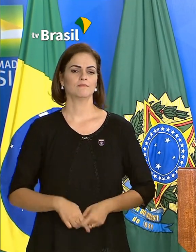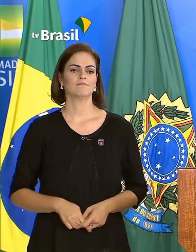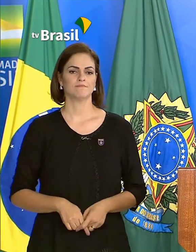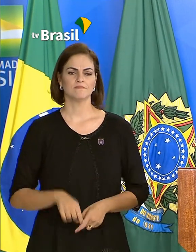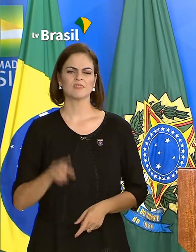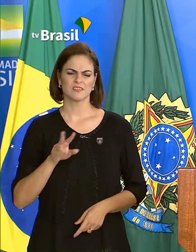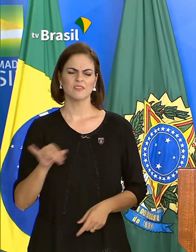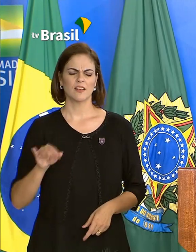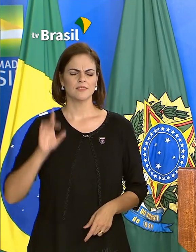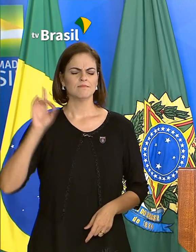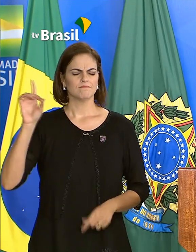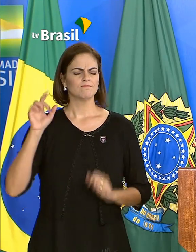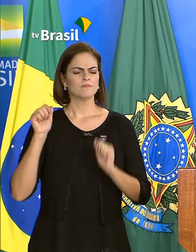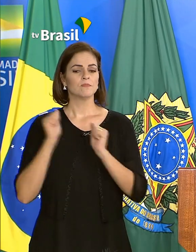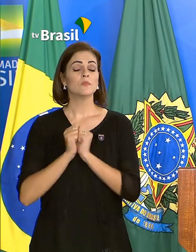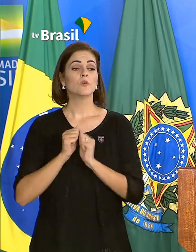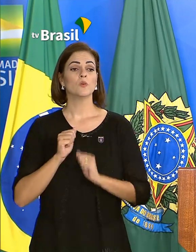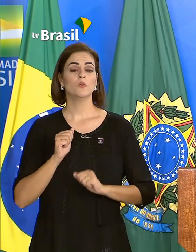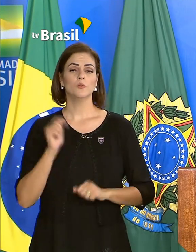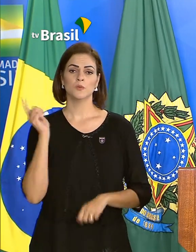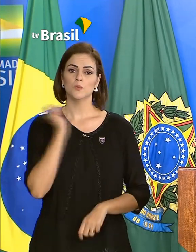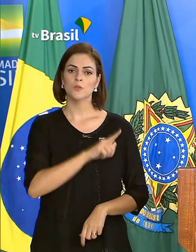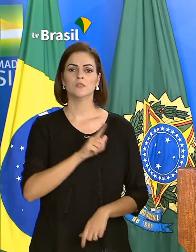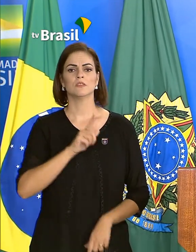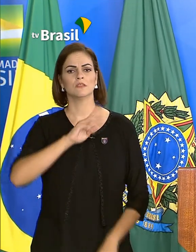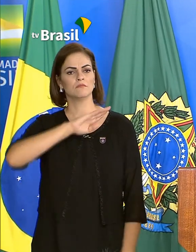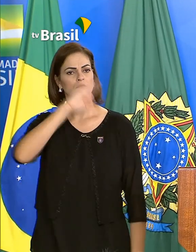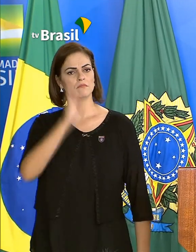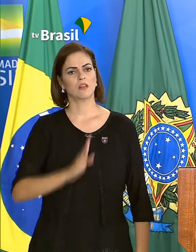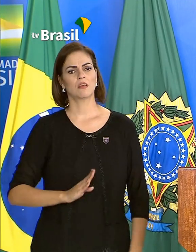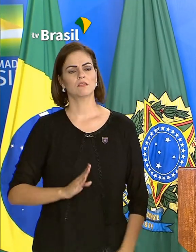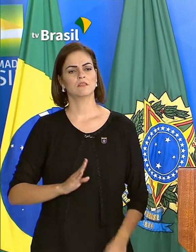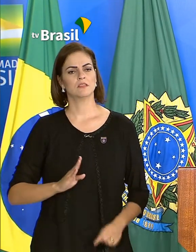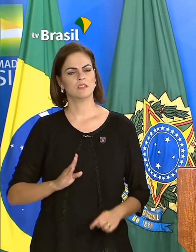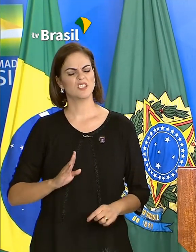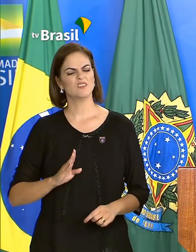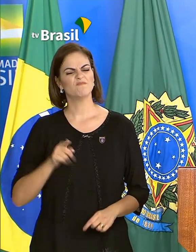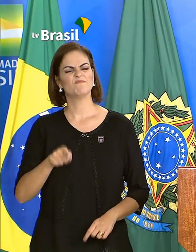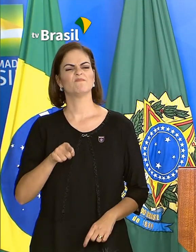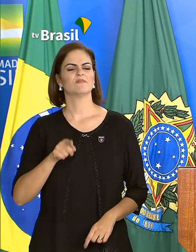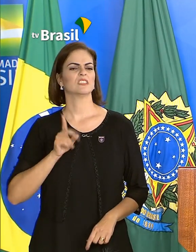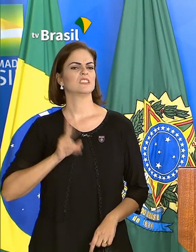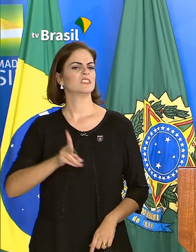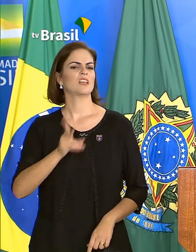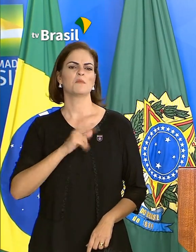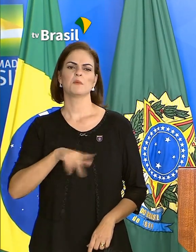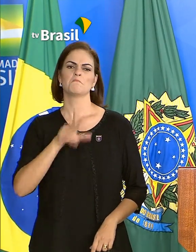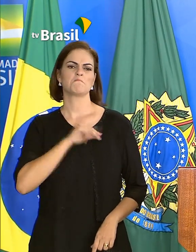vamos sim, se Deus quiser, colocar o Brasil no local que ele sempre mereceu estar.